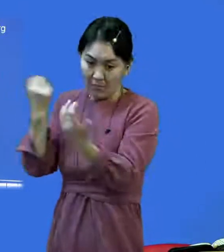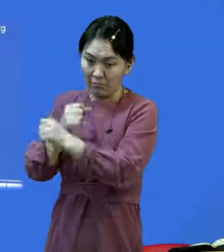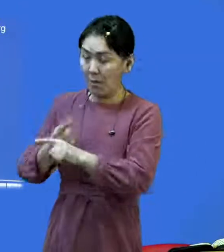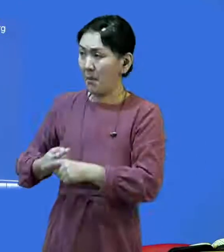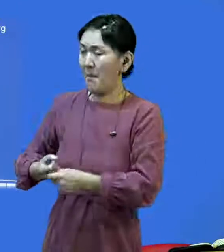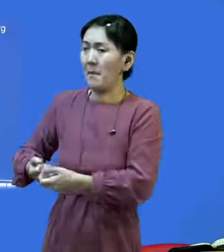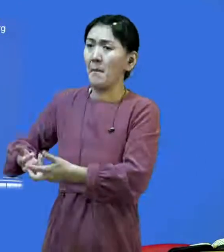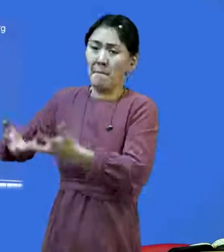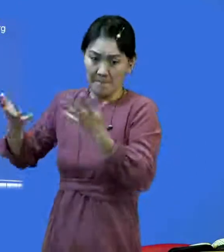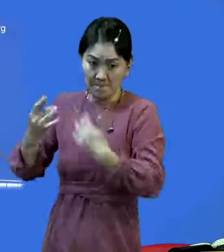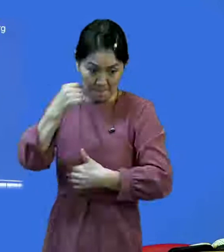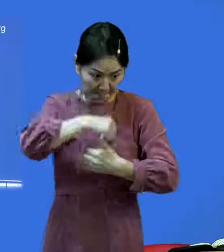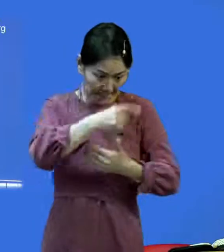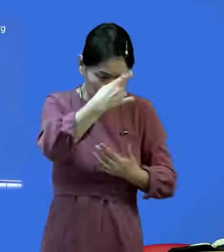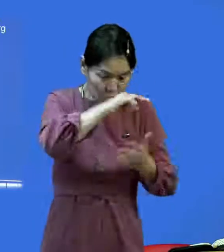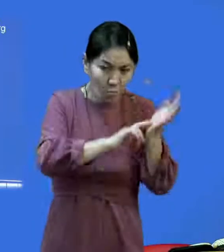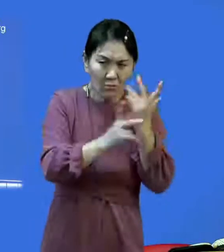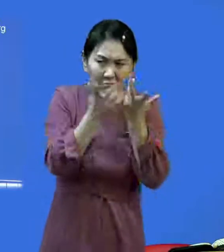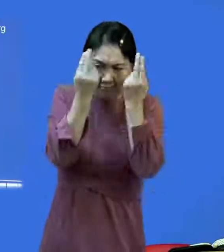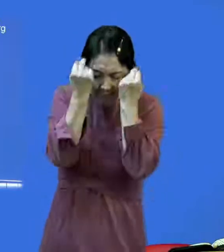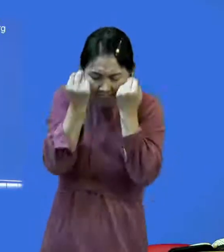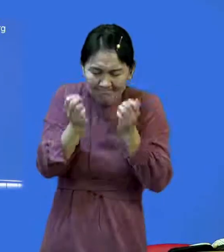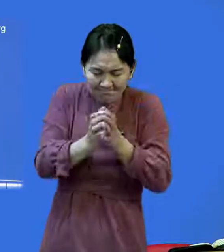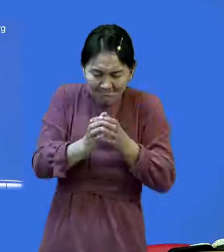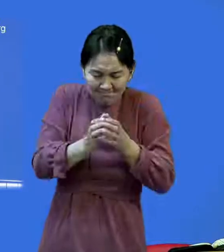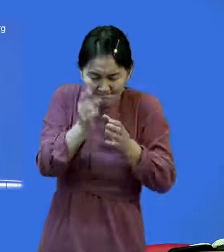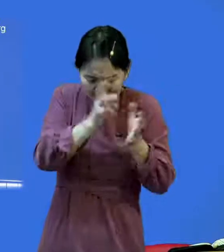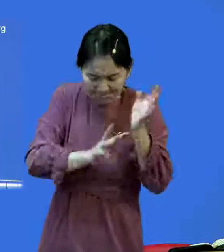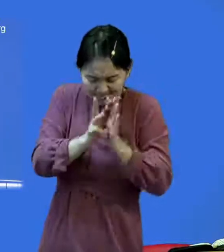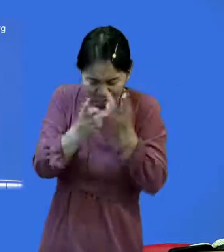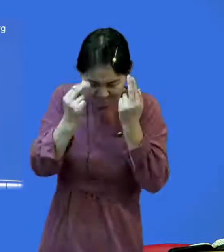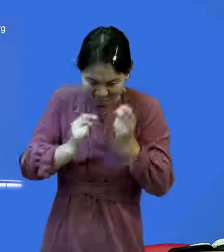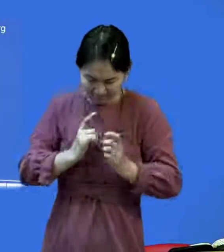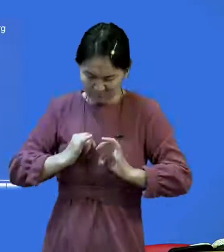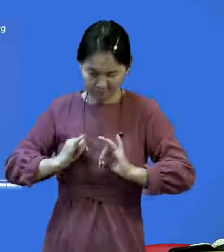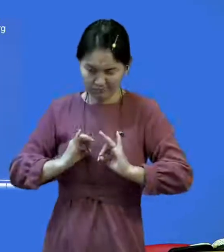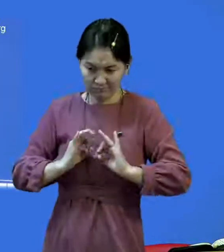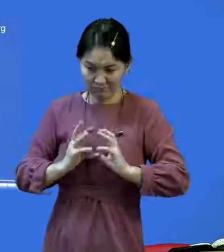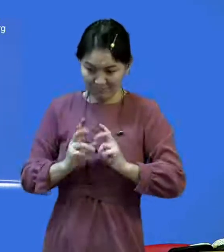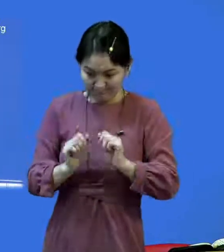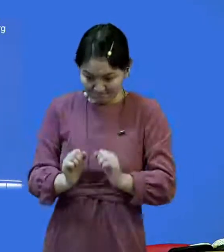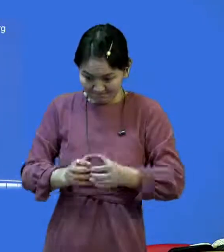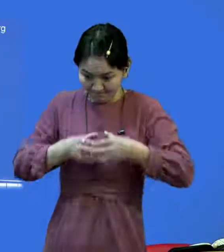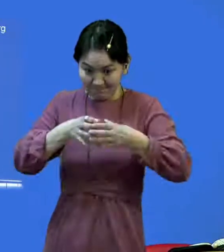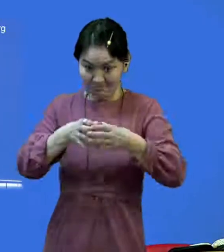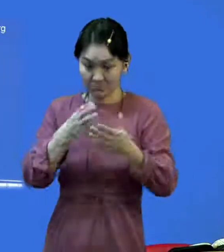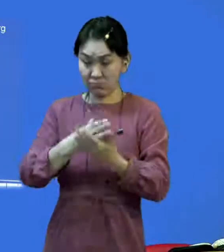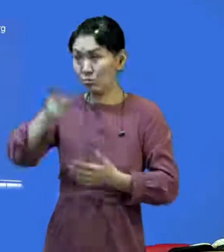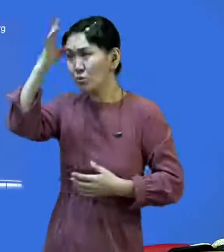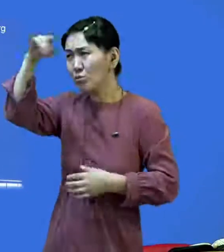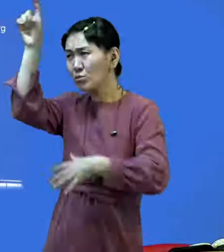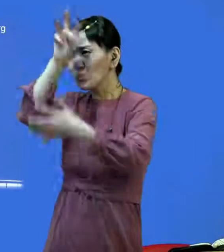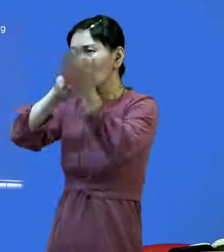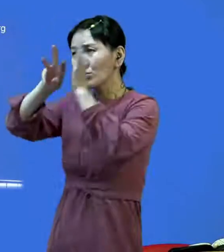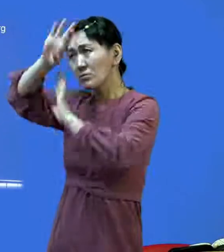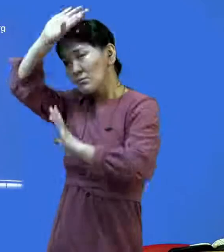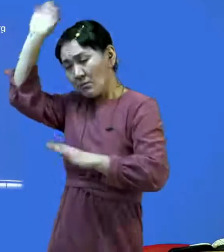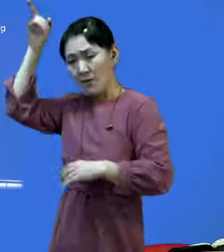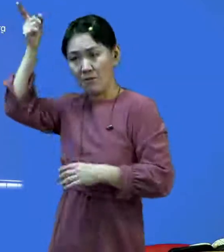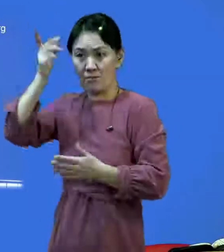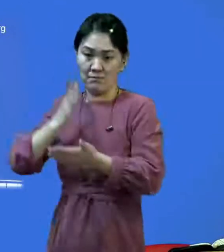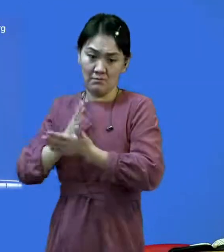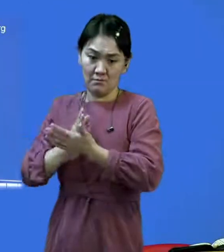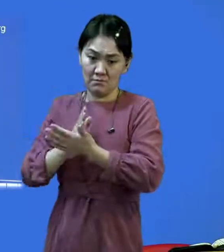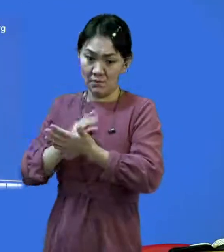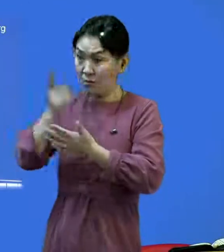байна. Дотогшоогоо Бурхныхаа үгэнд дуулууртай болж Бурхны хүслийг биелүүлж байна. Тэгэхээр Бурхны хүсэл Тэнгэрт байгаа. Тэгэхээр